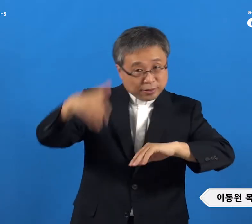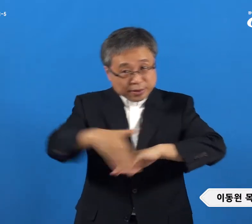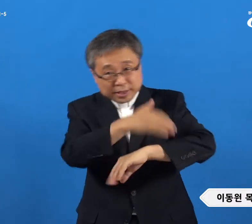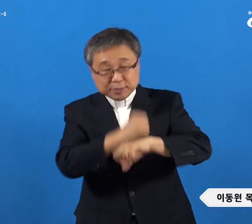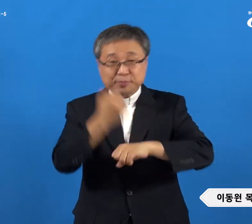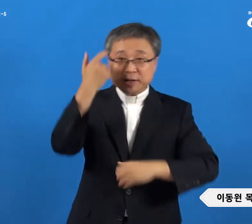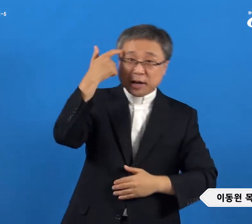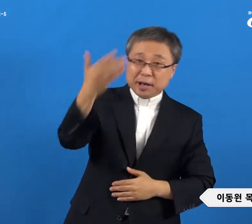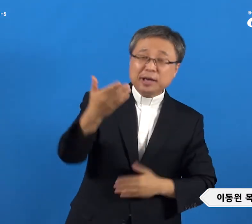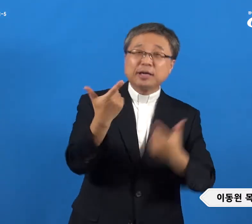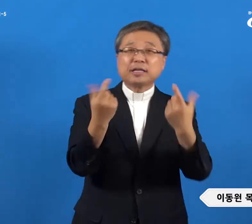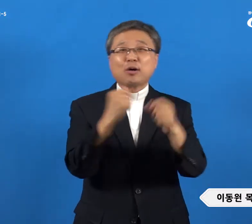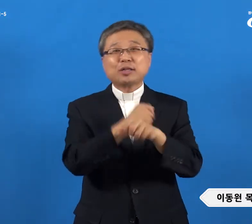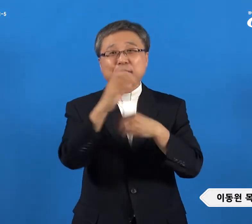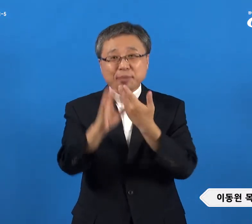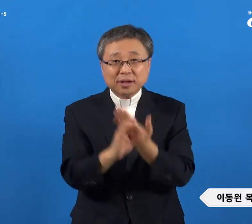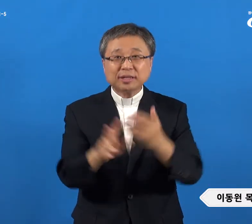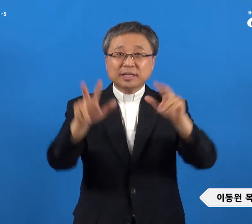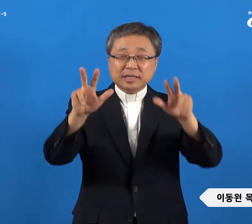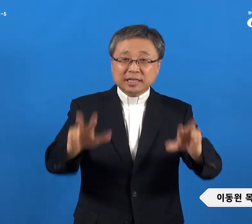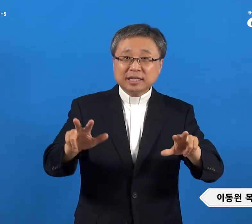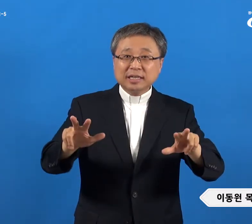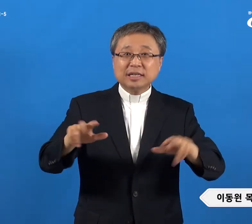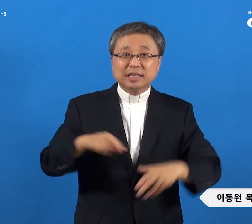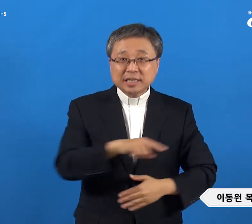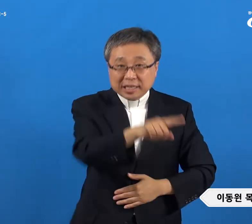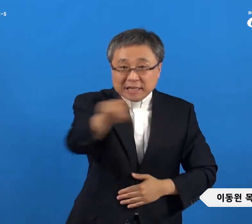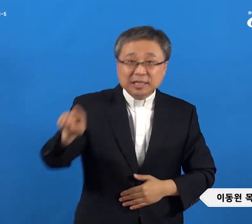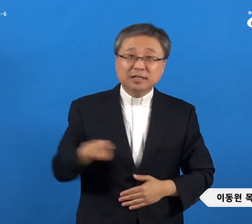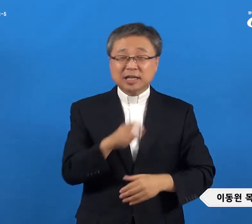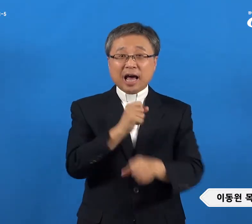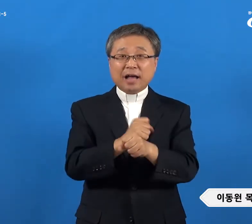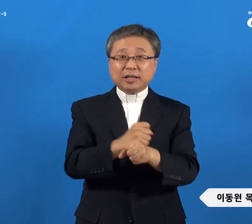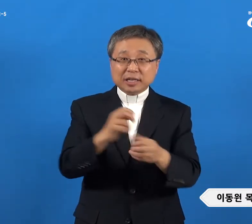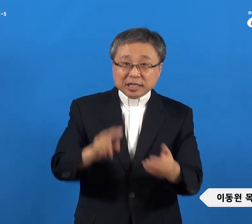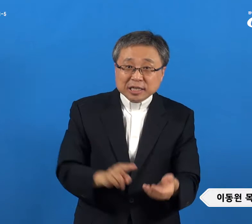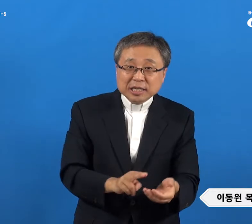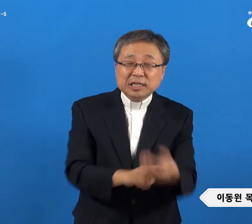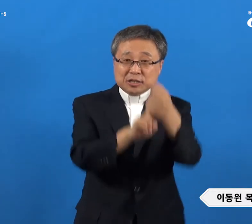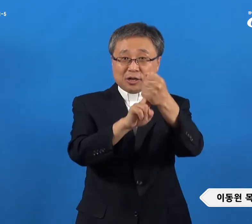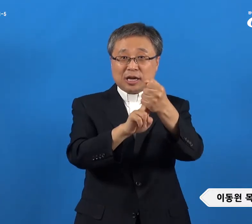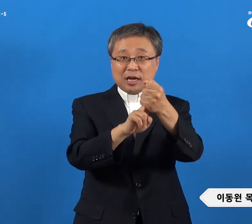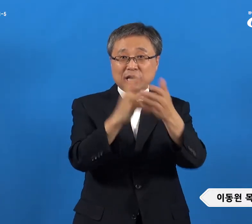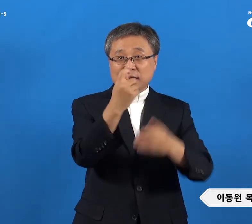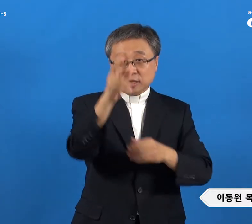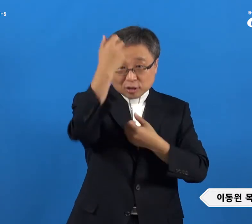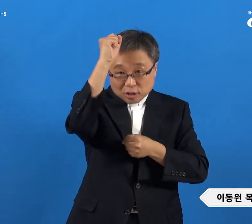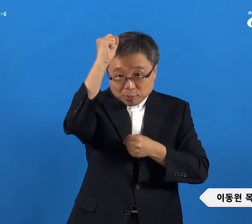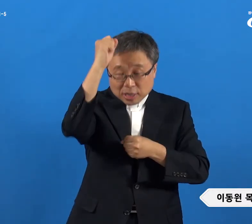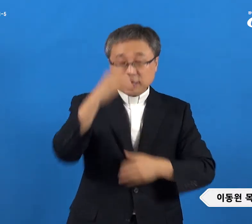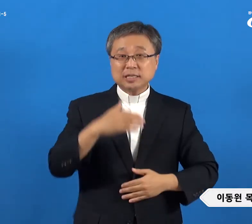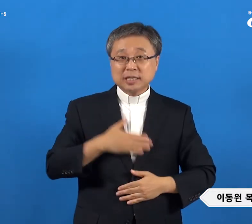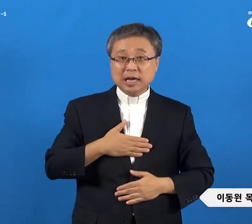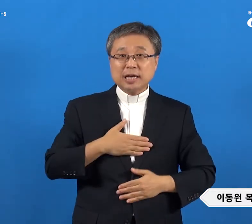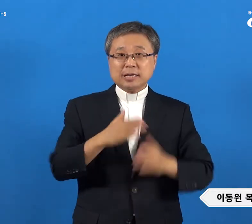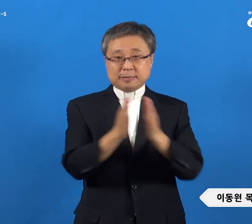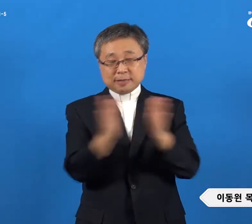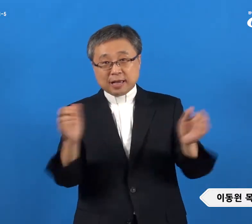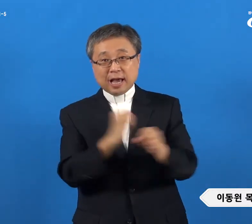하십니까? 그렇다면 이제 이 위대한 기적의 드라마의 연출을 시작할 시간입니다. 한 영화, 한